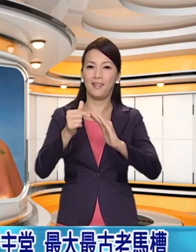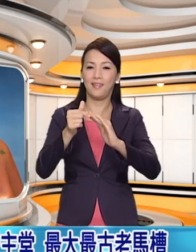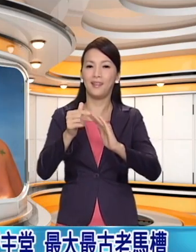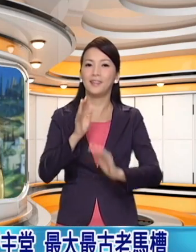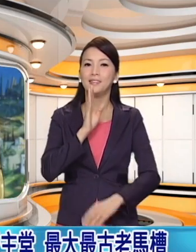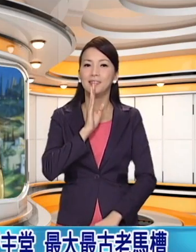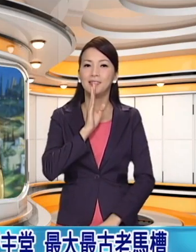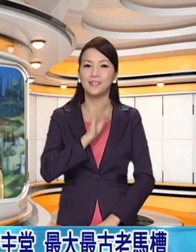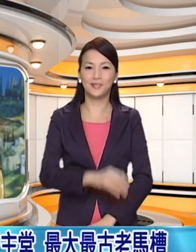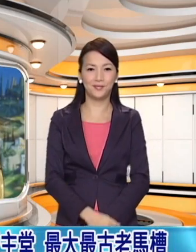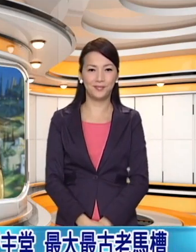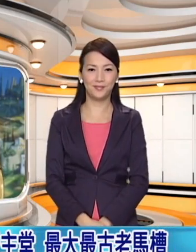堂。